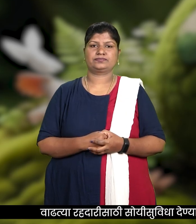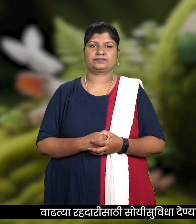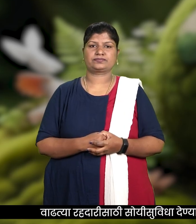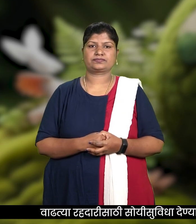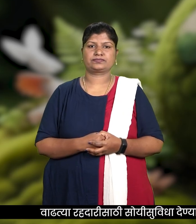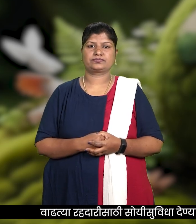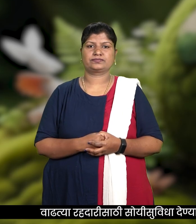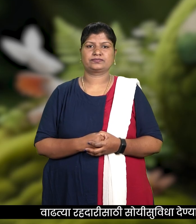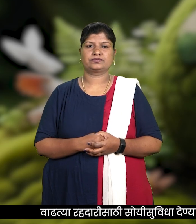जातात.